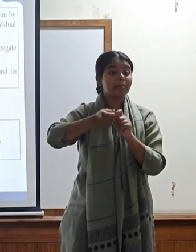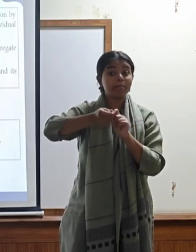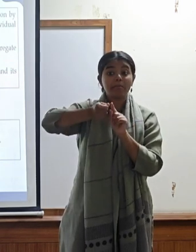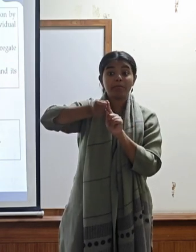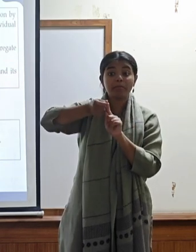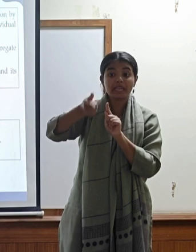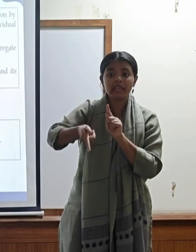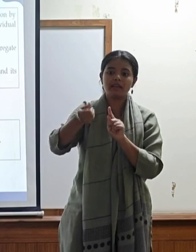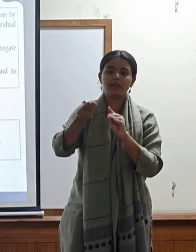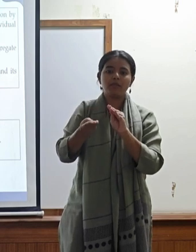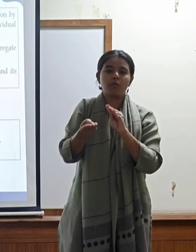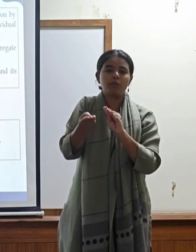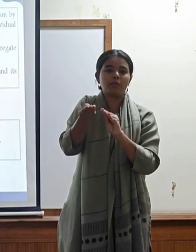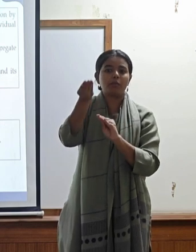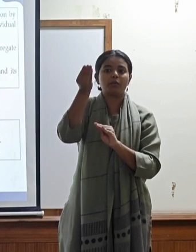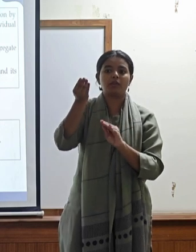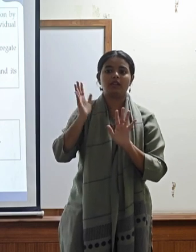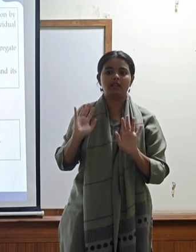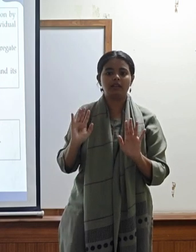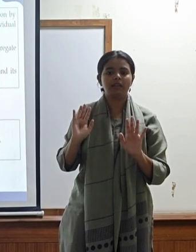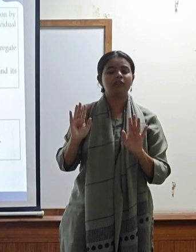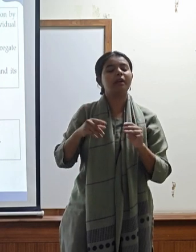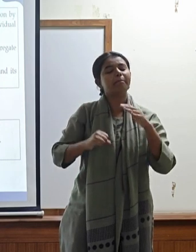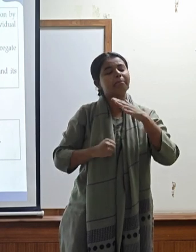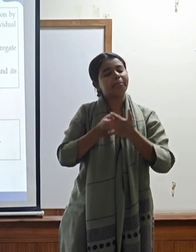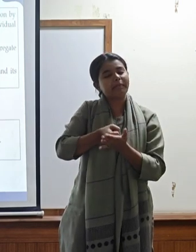सकते हैं। अदर वी हैव इज